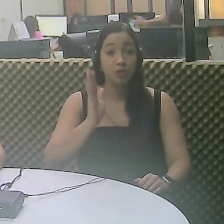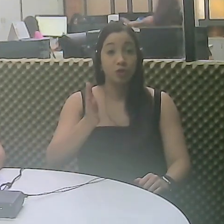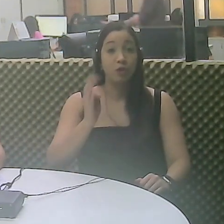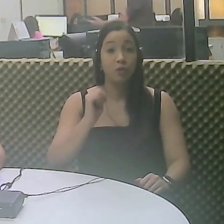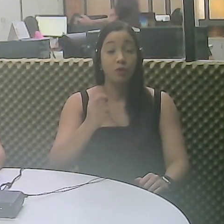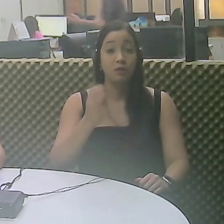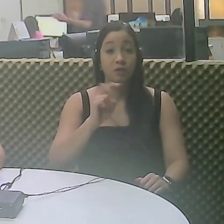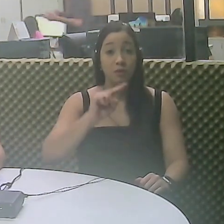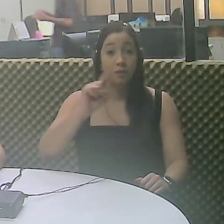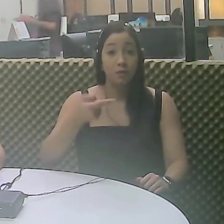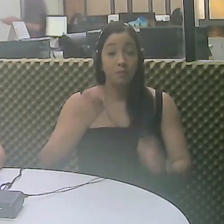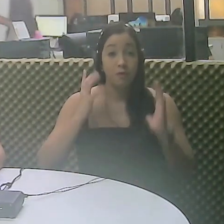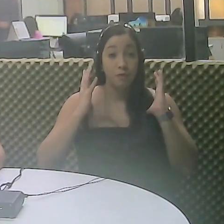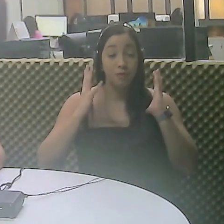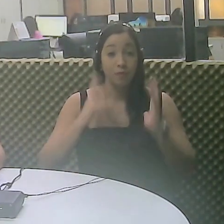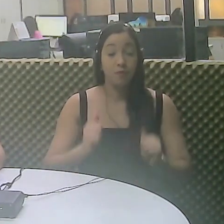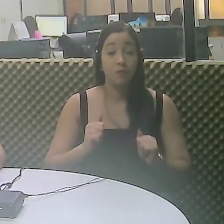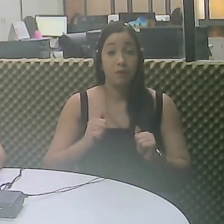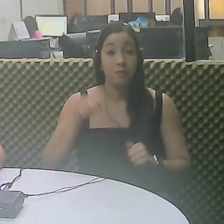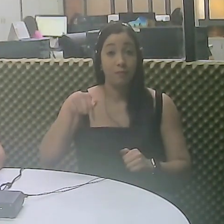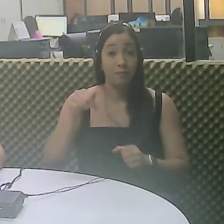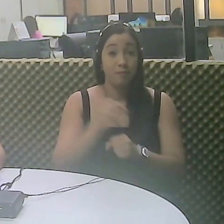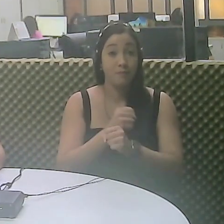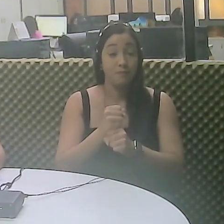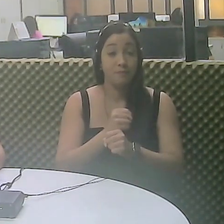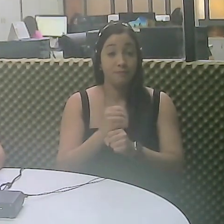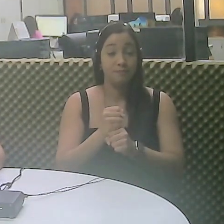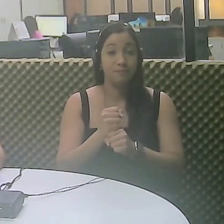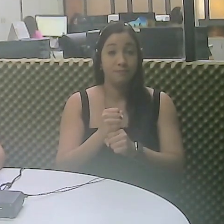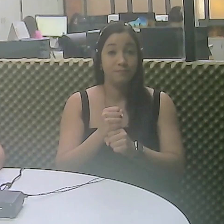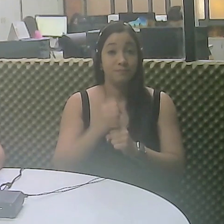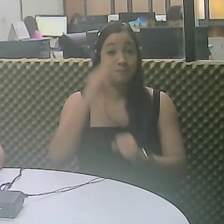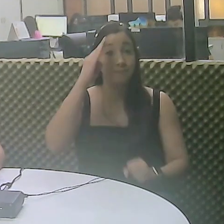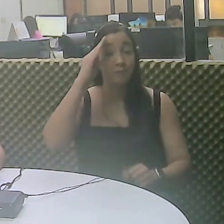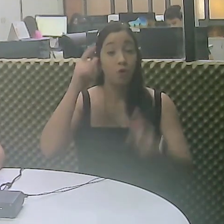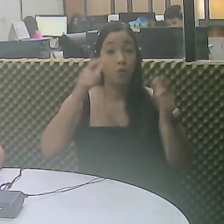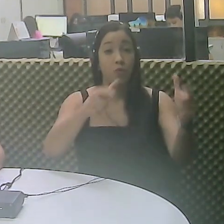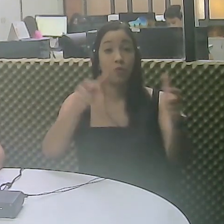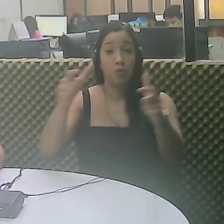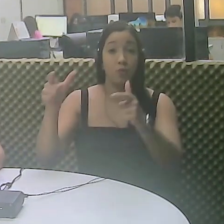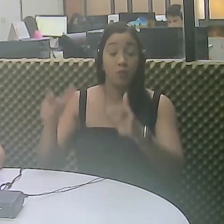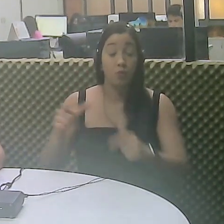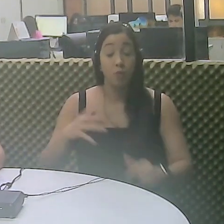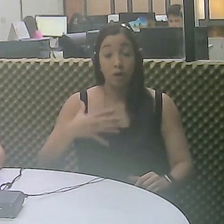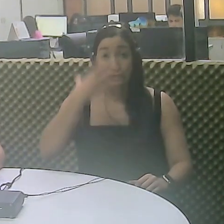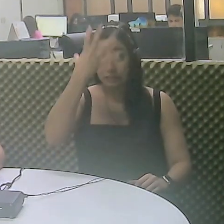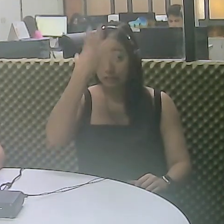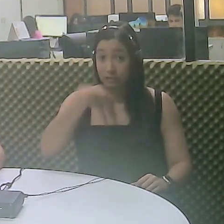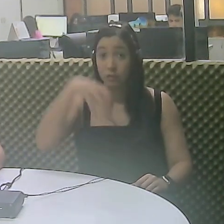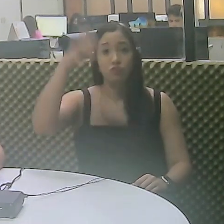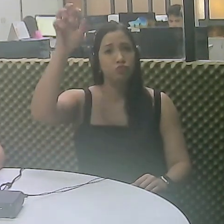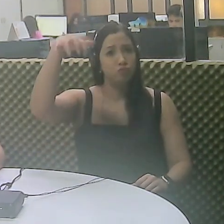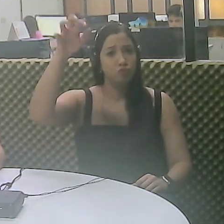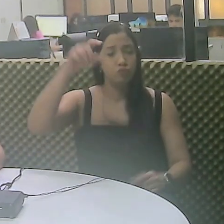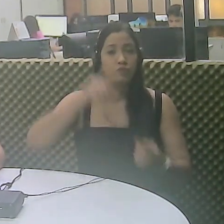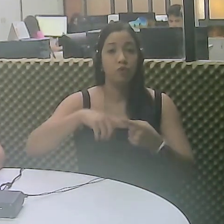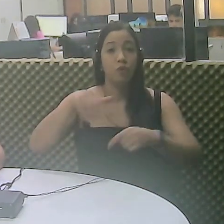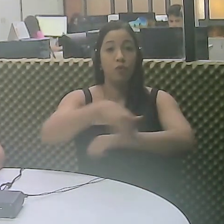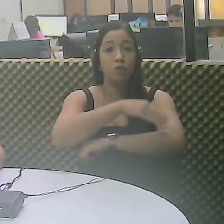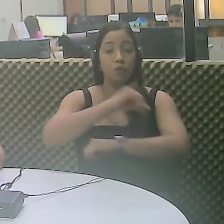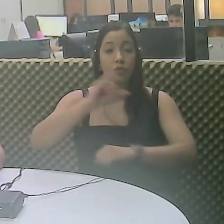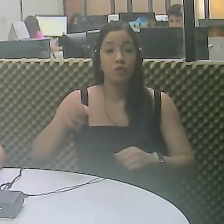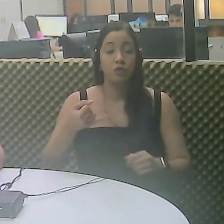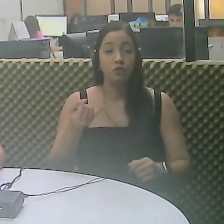mil equipamentos desobstruídos deste ano. Destaque para os locais considerados críticos durante as chuvas: Avenidas